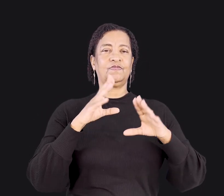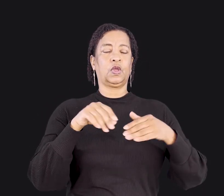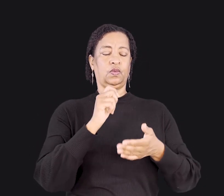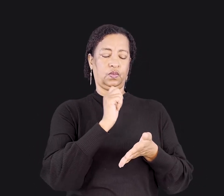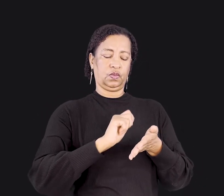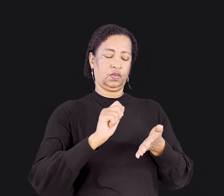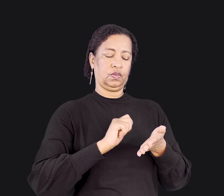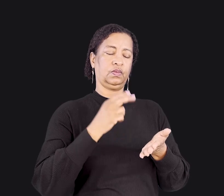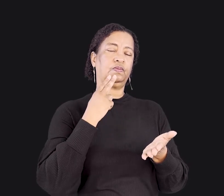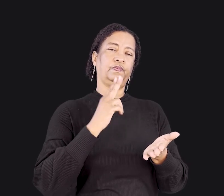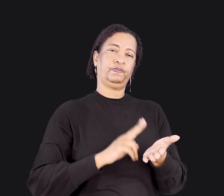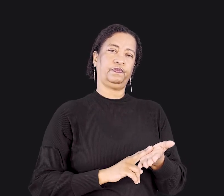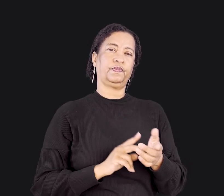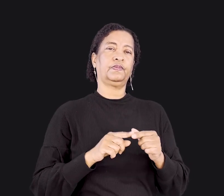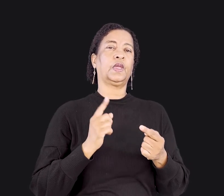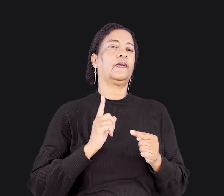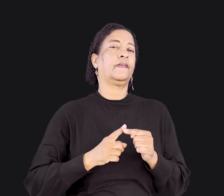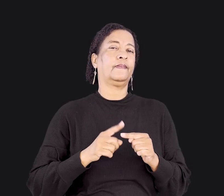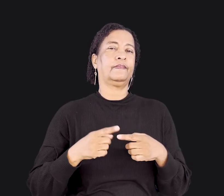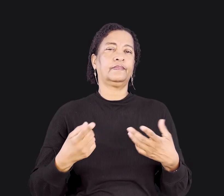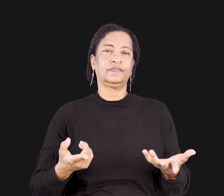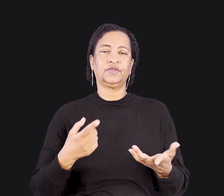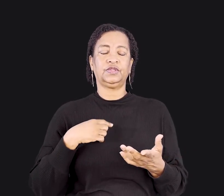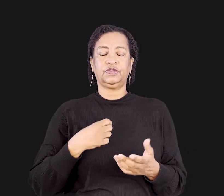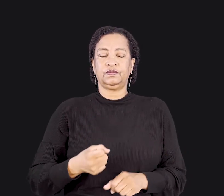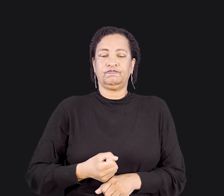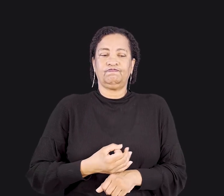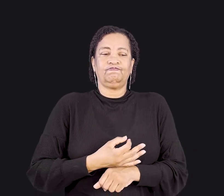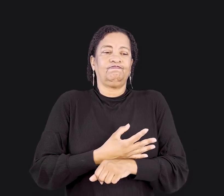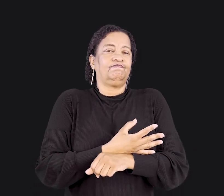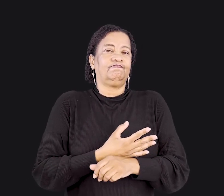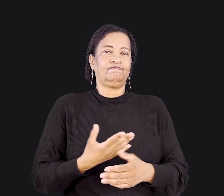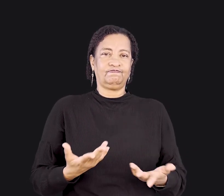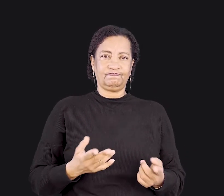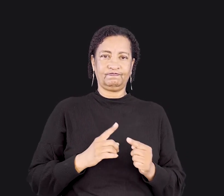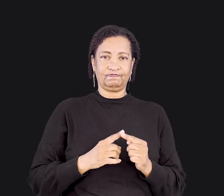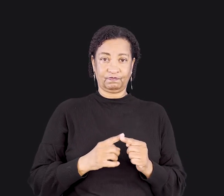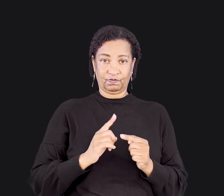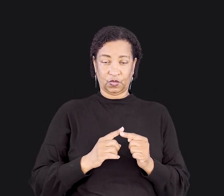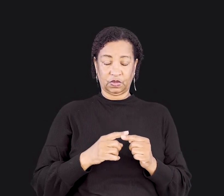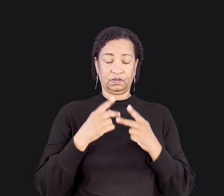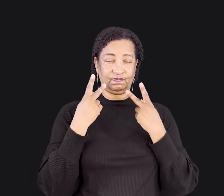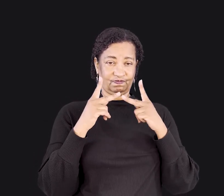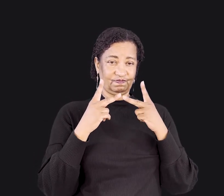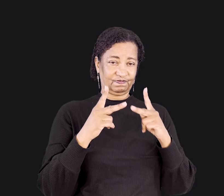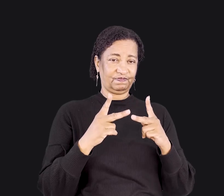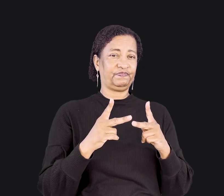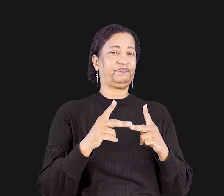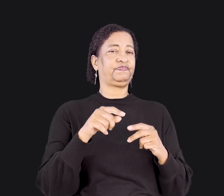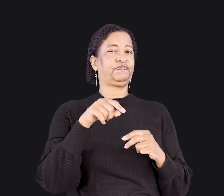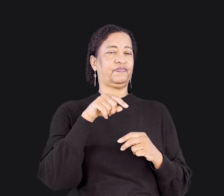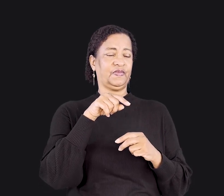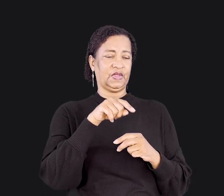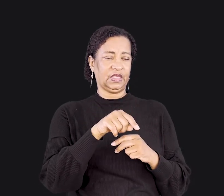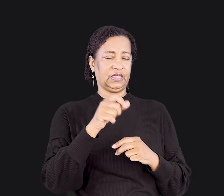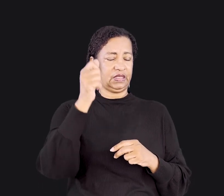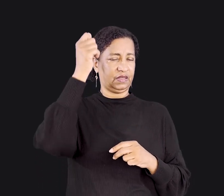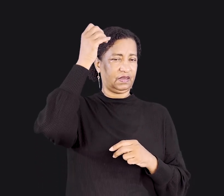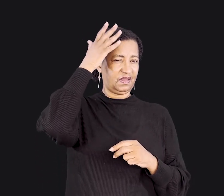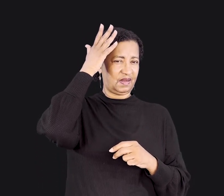a escreveu. Mas por que ele estava tão emocional, vamos dizer assim? porque a mensagem da graça que ele tinha pregado estava